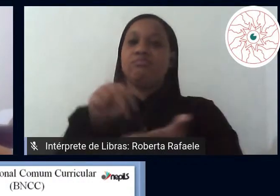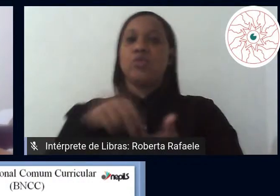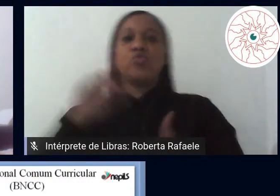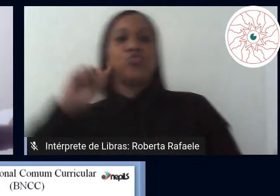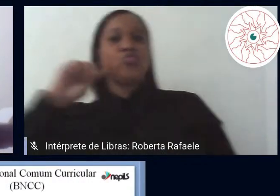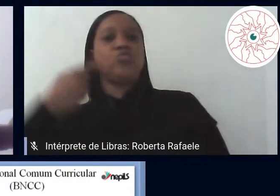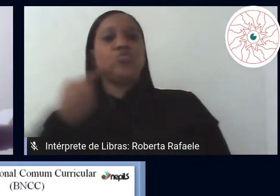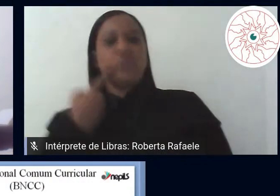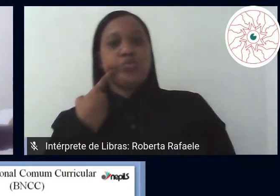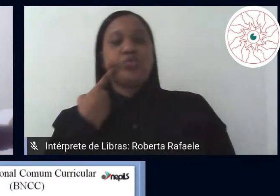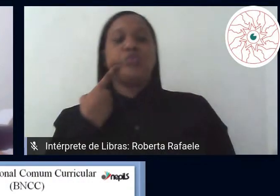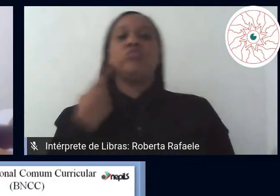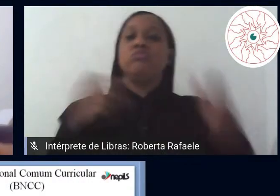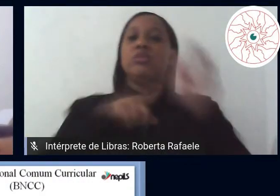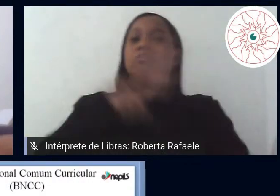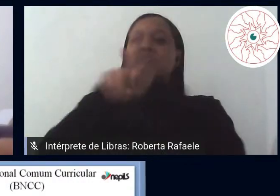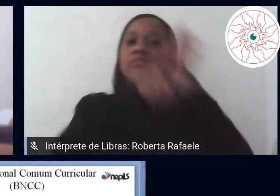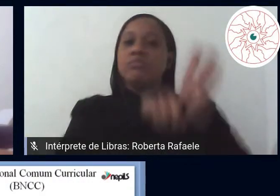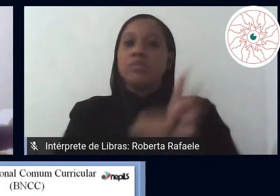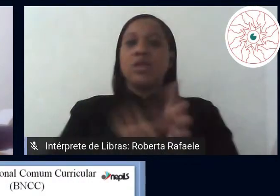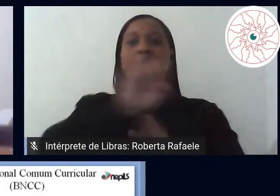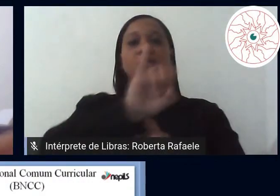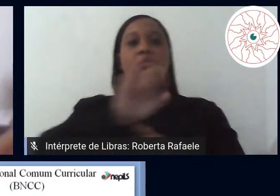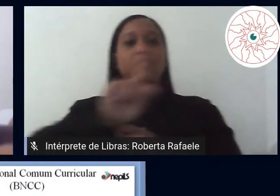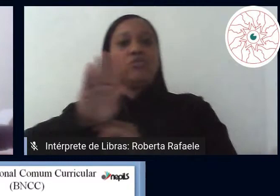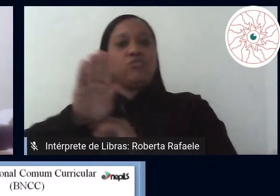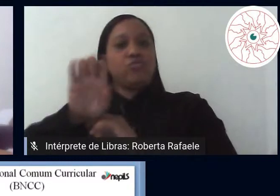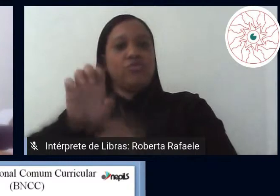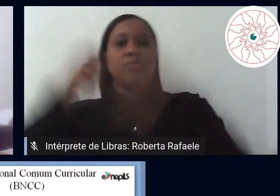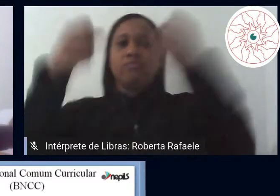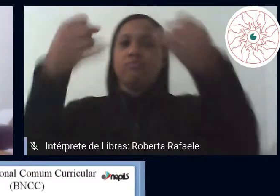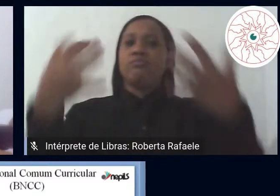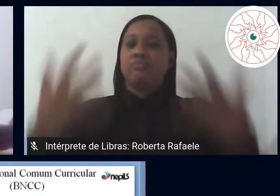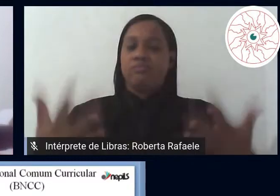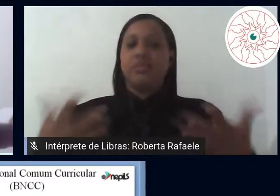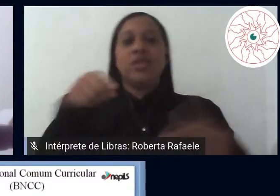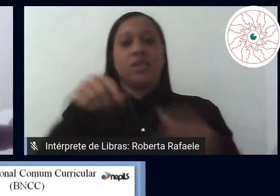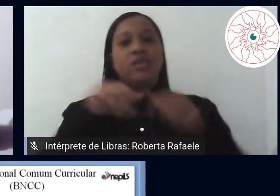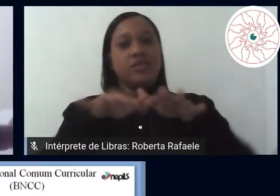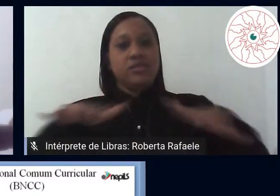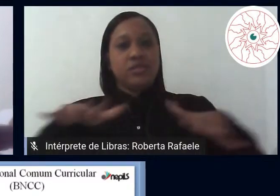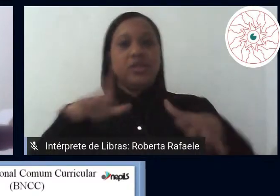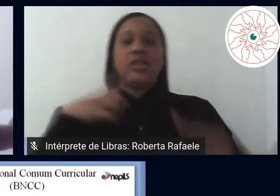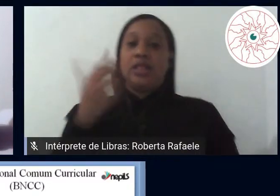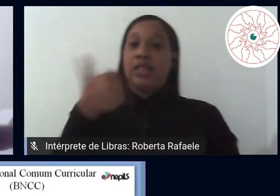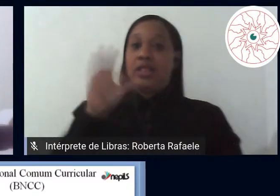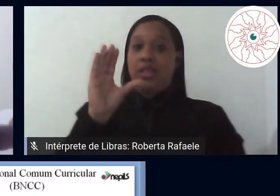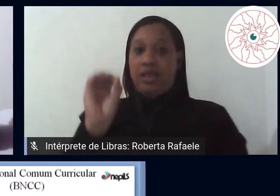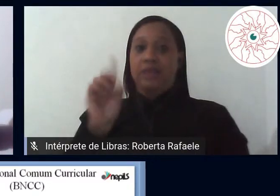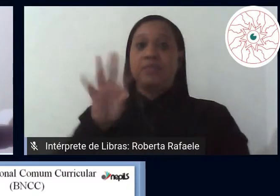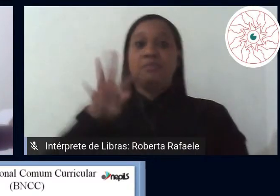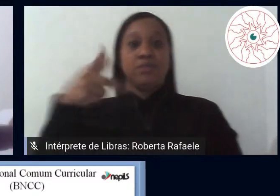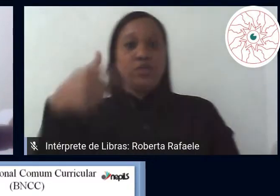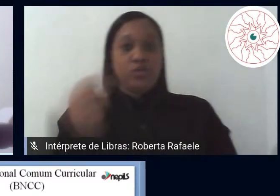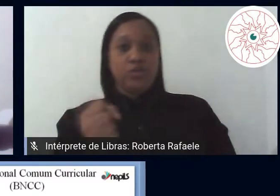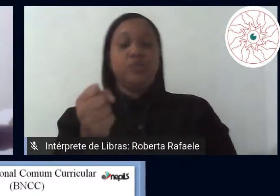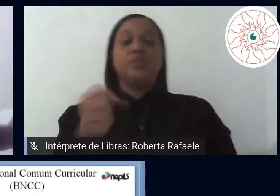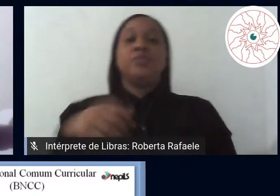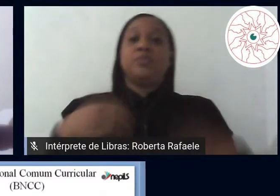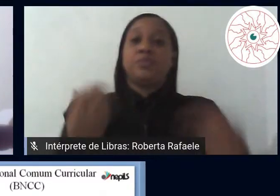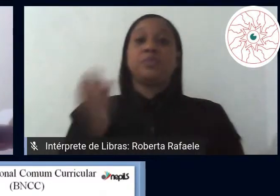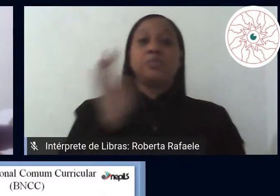né, pensando no IBGE, no último IBGE conhecido, onde se tem quase, né, eh, 10 milhões. Então, a